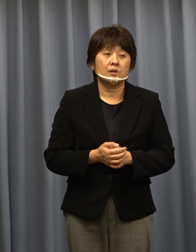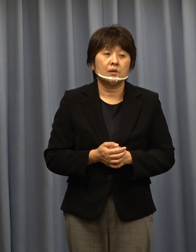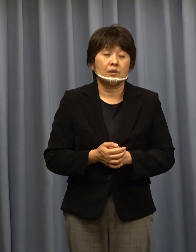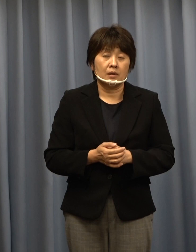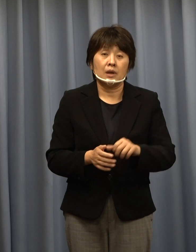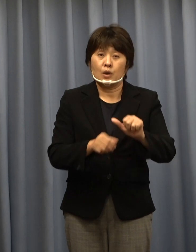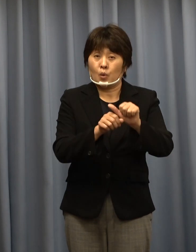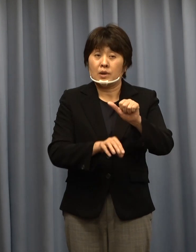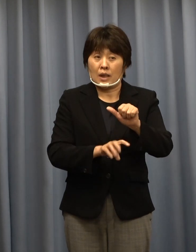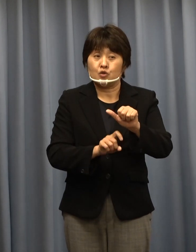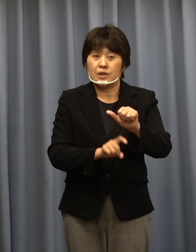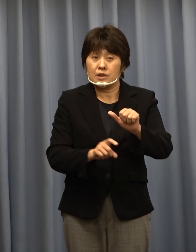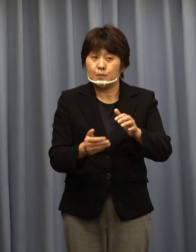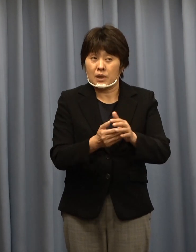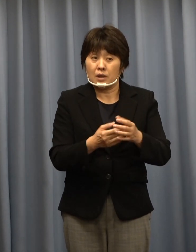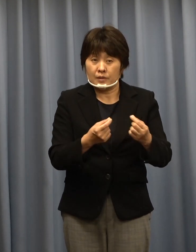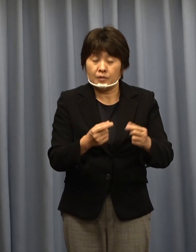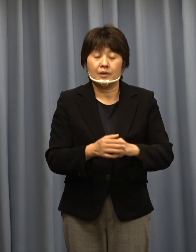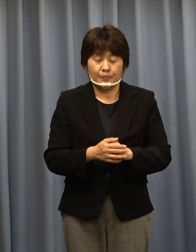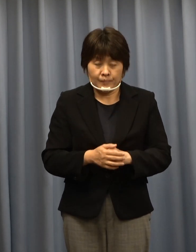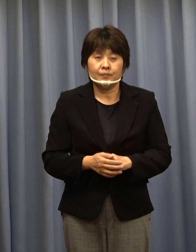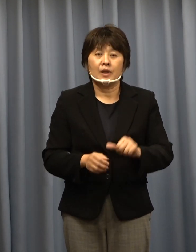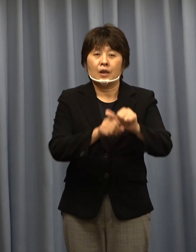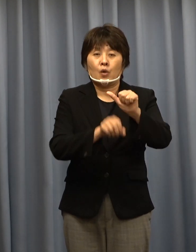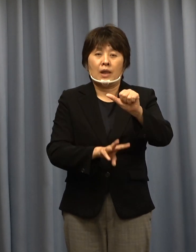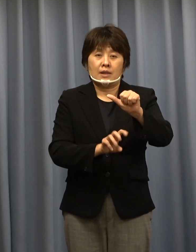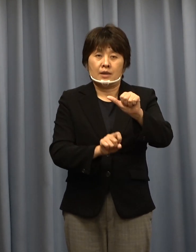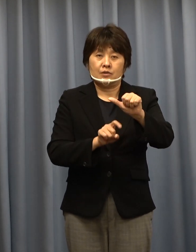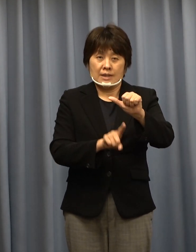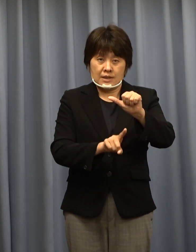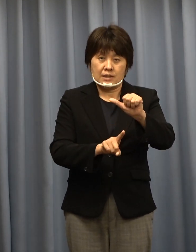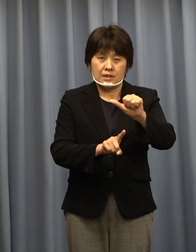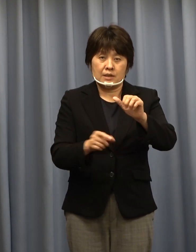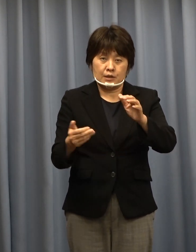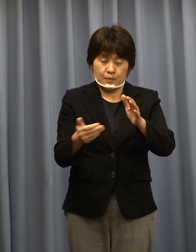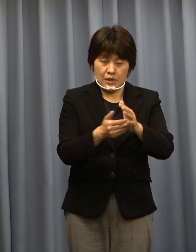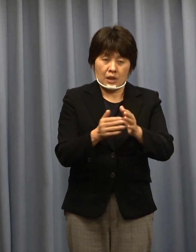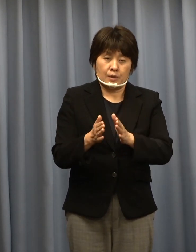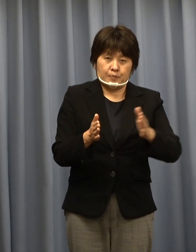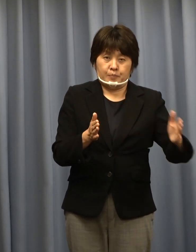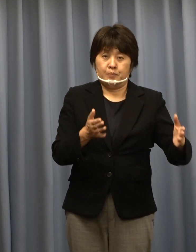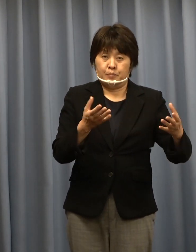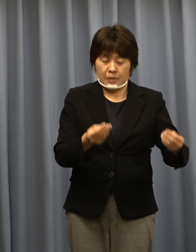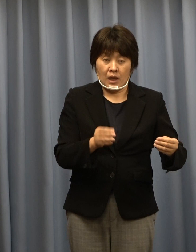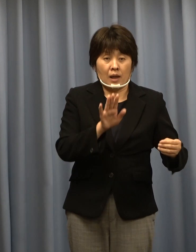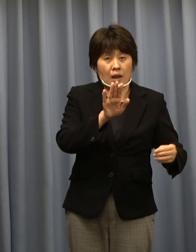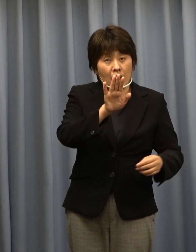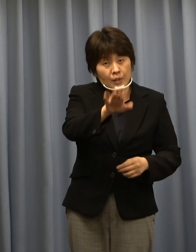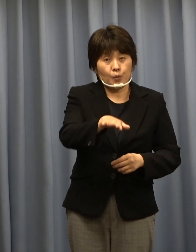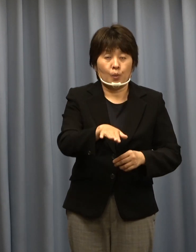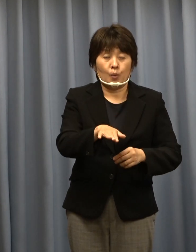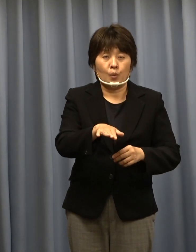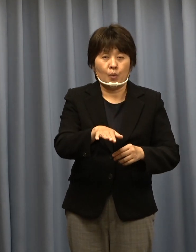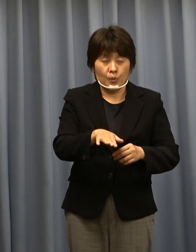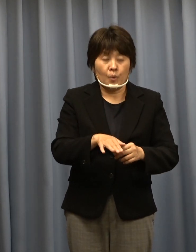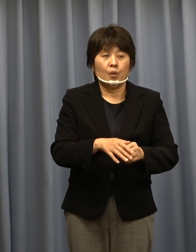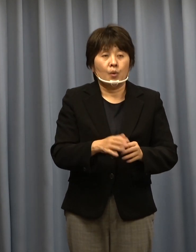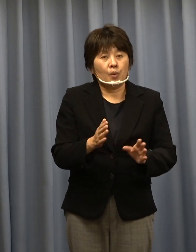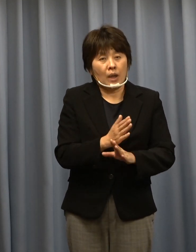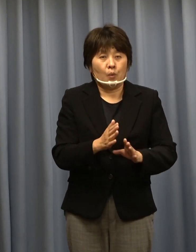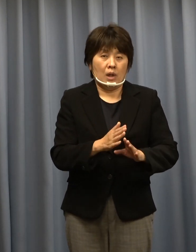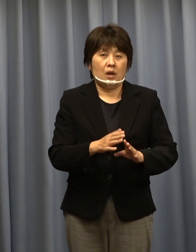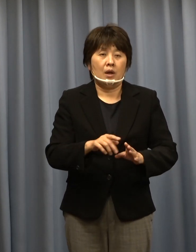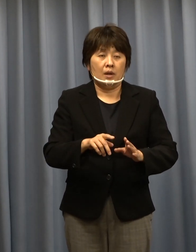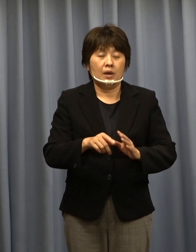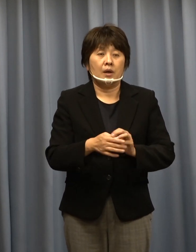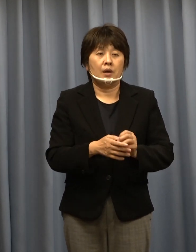し たっけ。31日まで、わかりました。31日まで、延長した後の緩和をしていくか